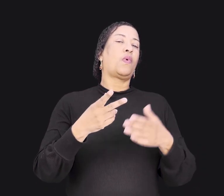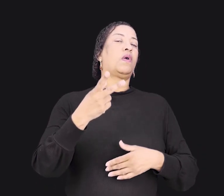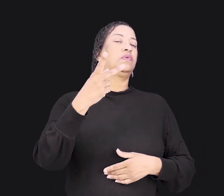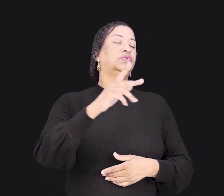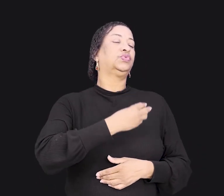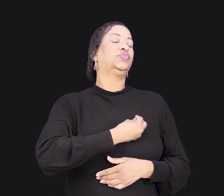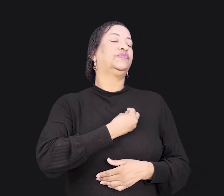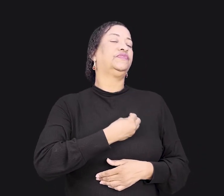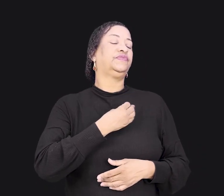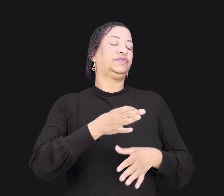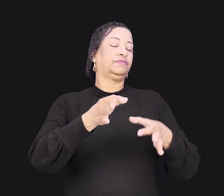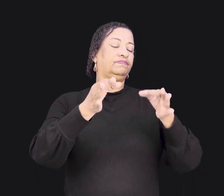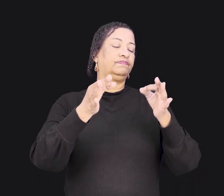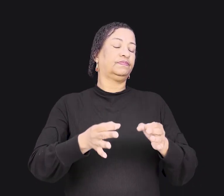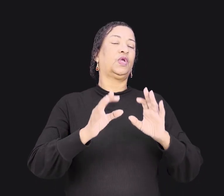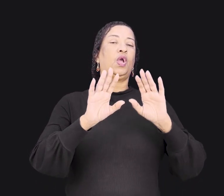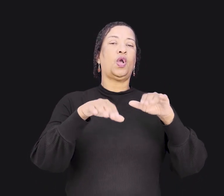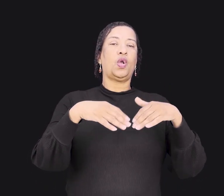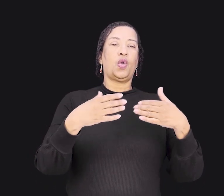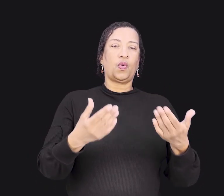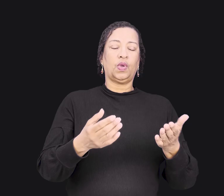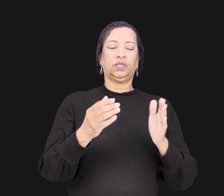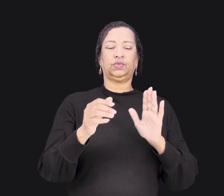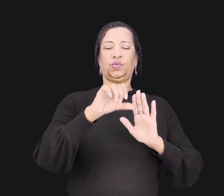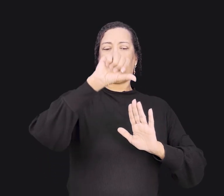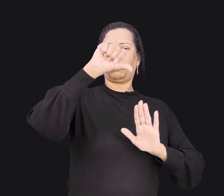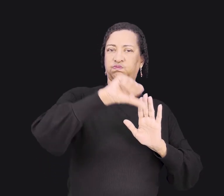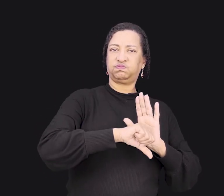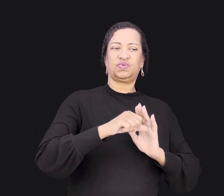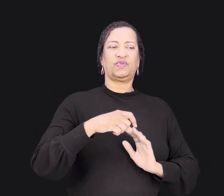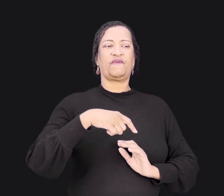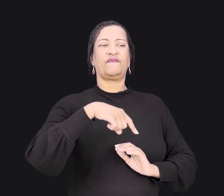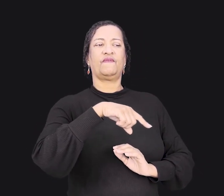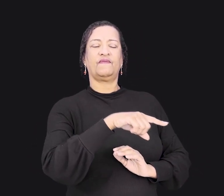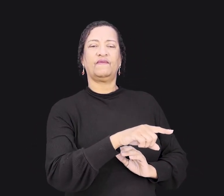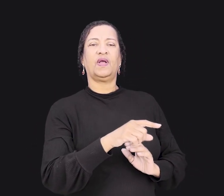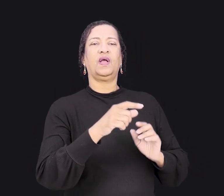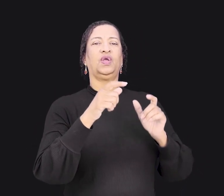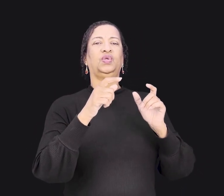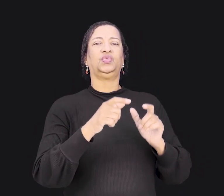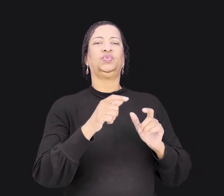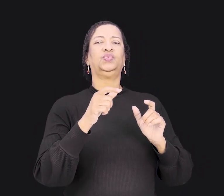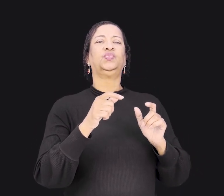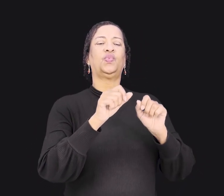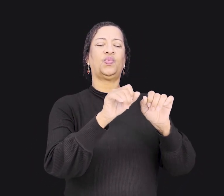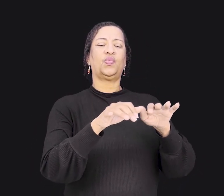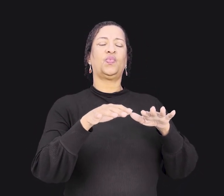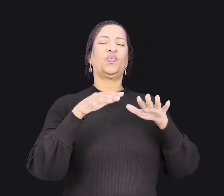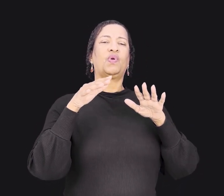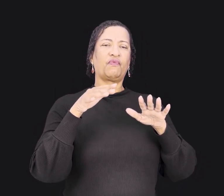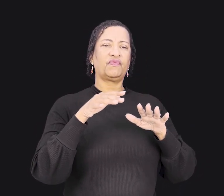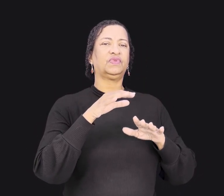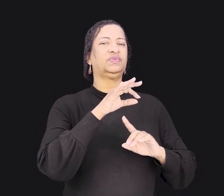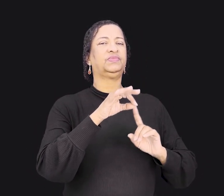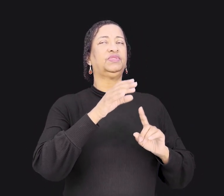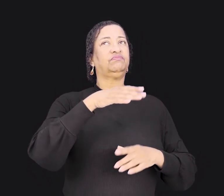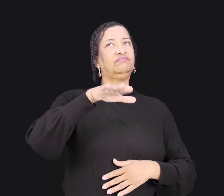de vida? Quando um bandido vai a uma conferência missionária e levanta a mão na hora do convite e vai lá na